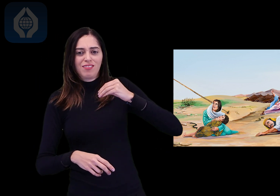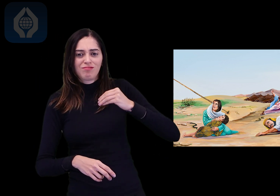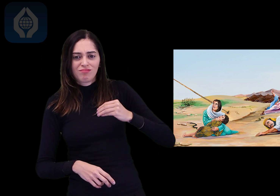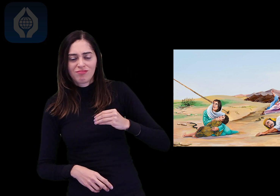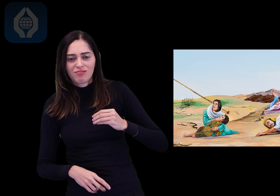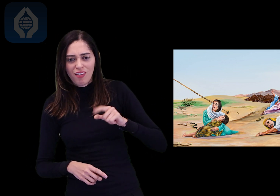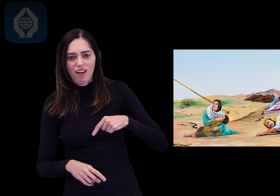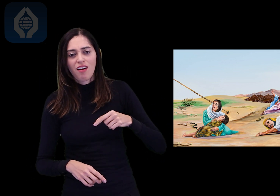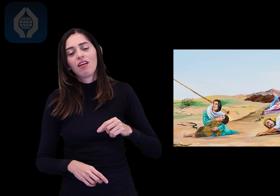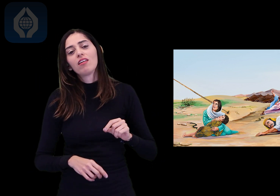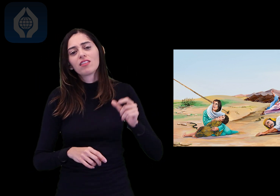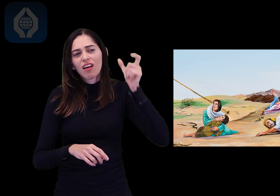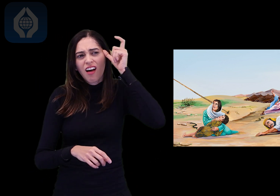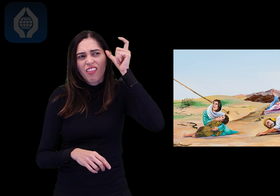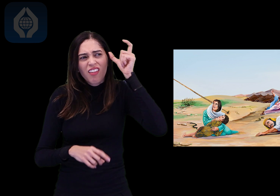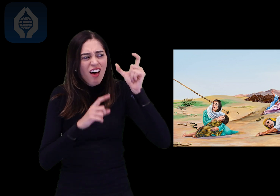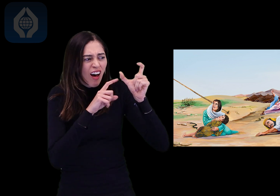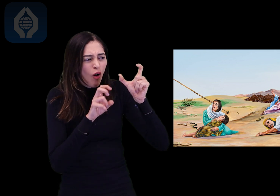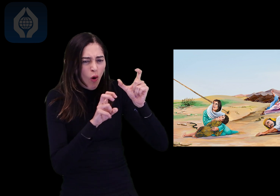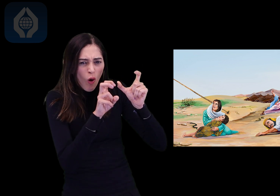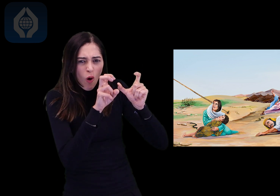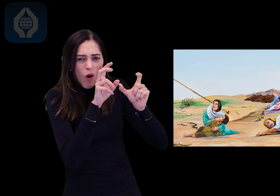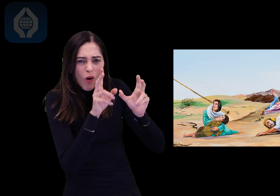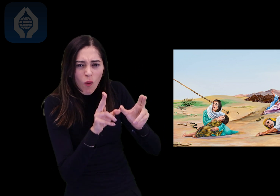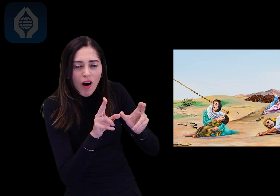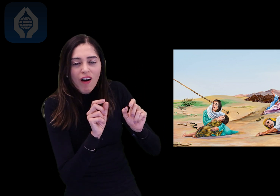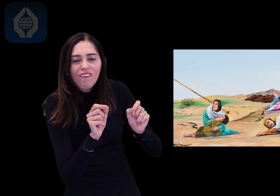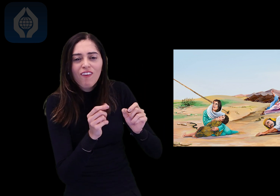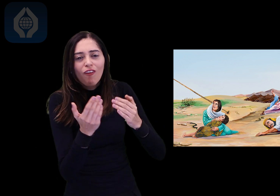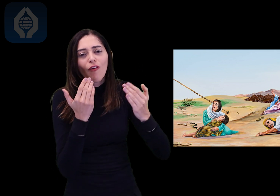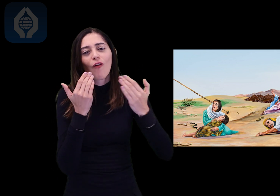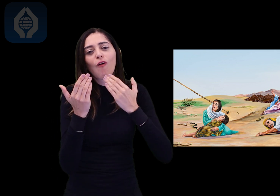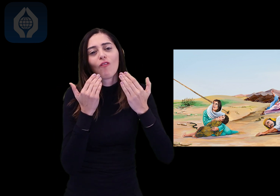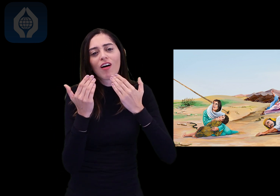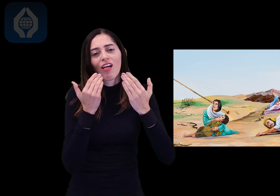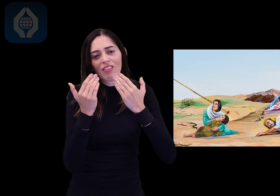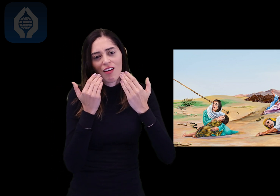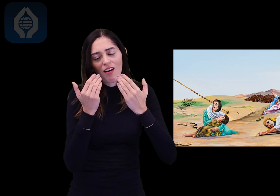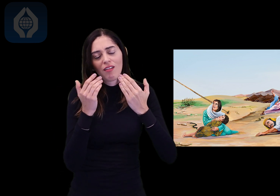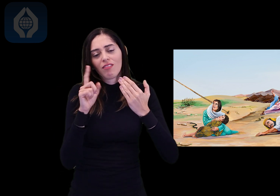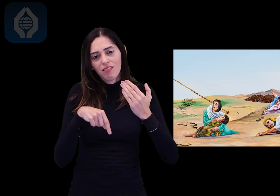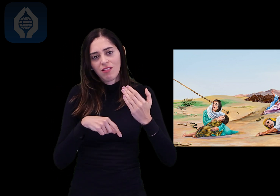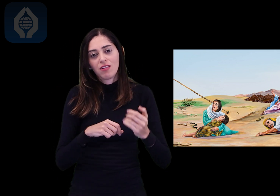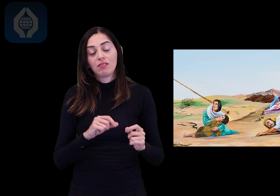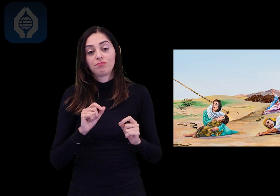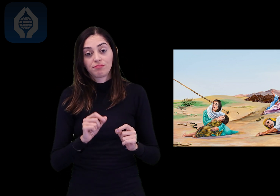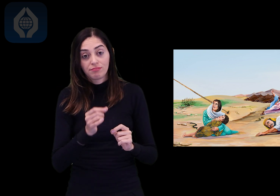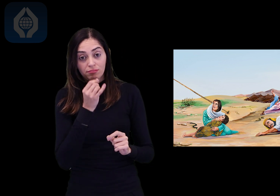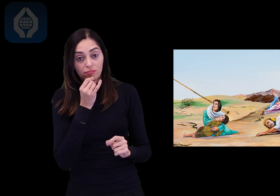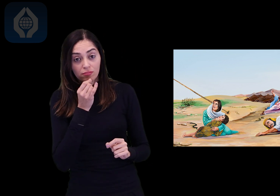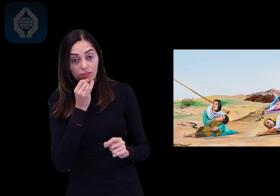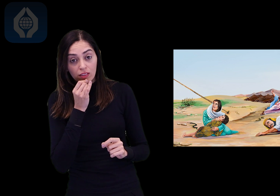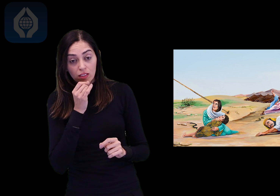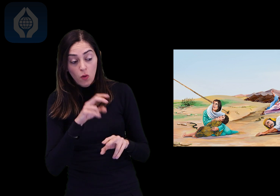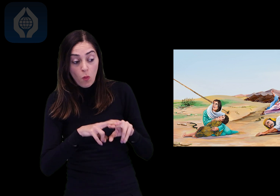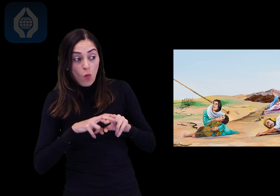estou dizendo que Satanás é uma cobra. Ele não é. Quando digo que Satanás e o pecado nos picam, estou fazendo uma